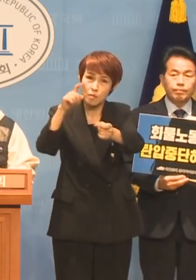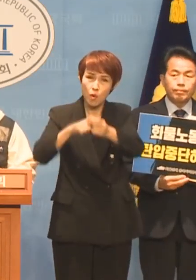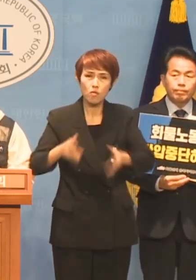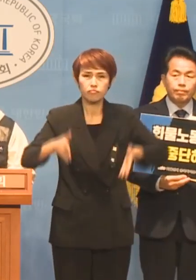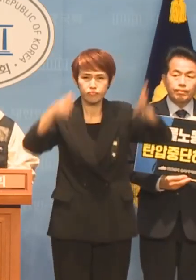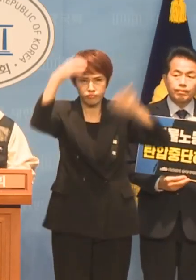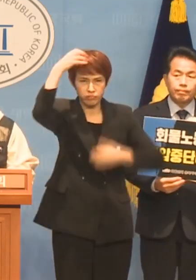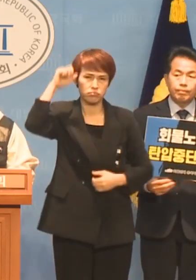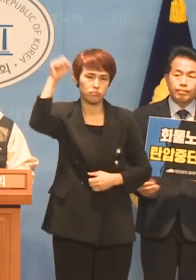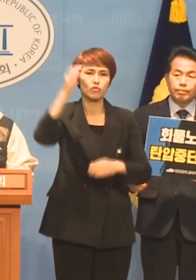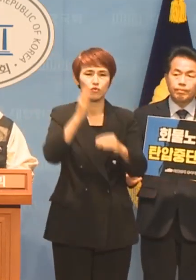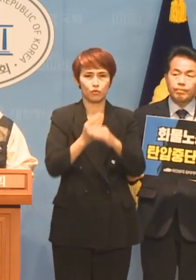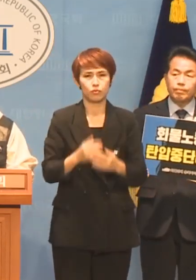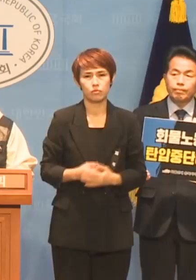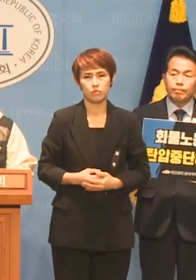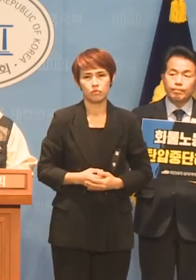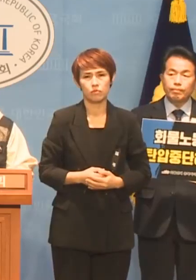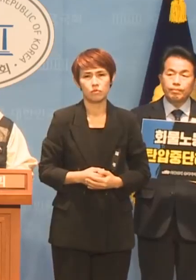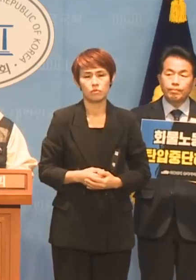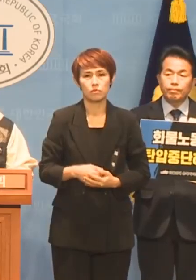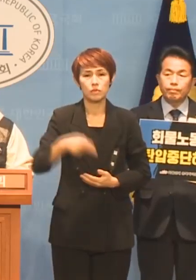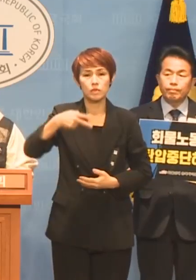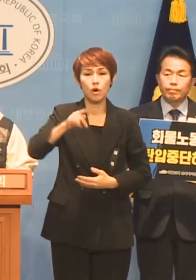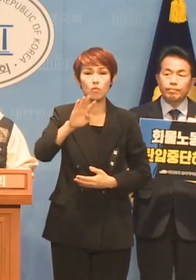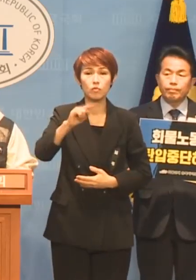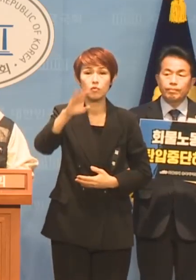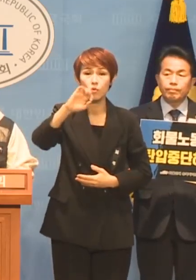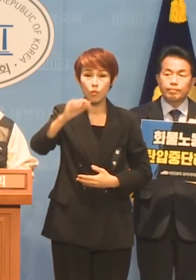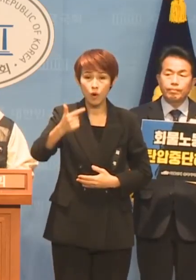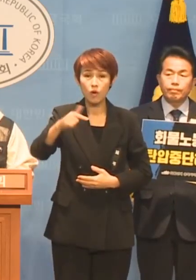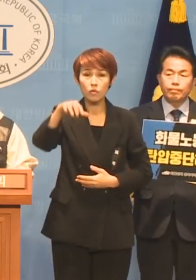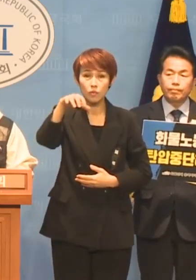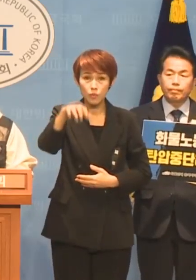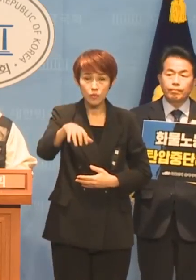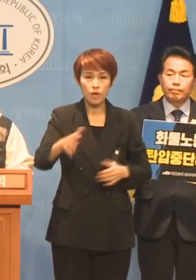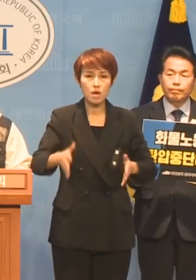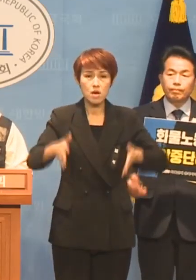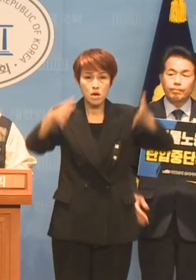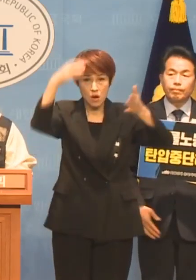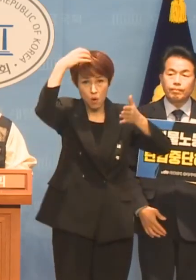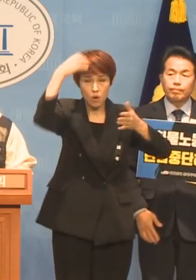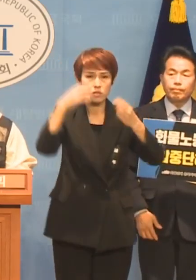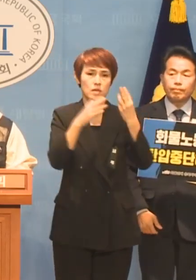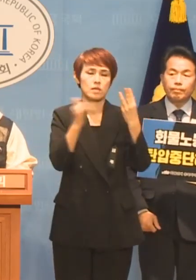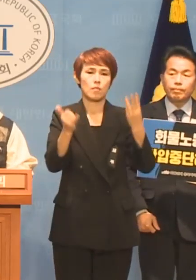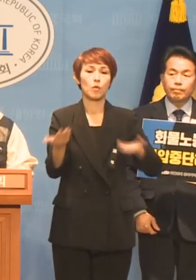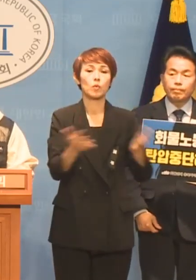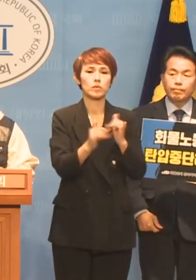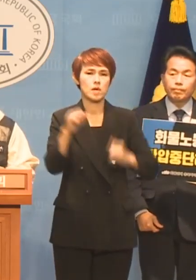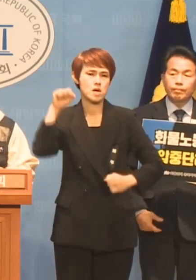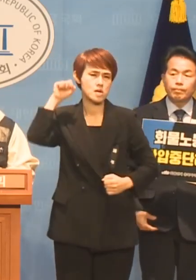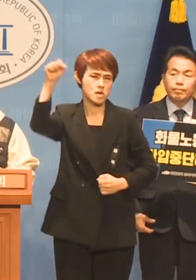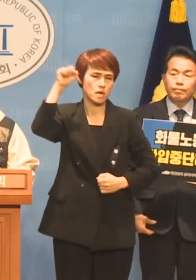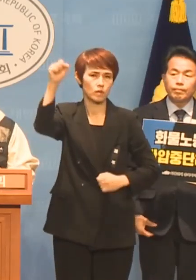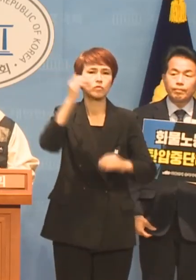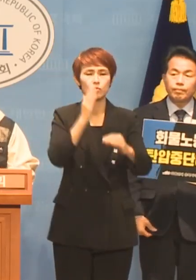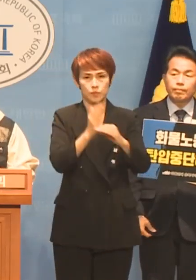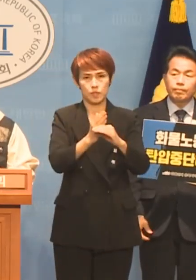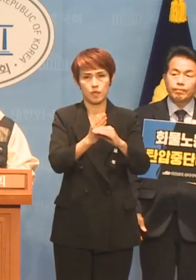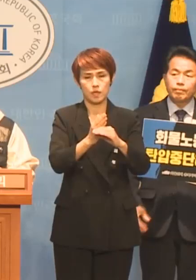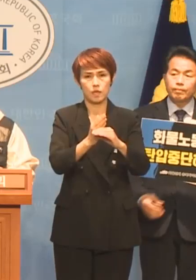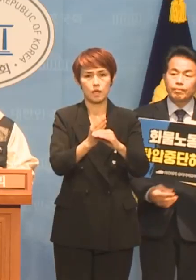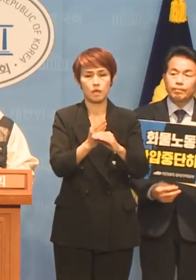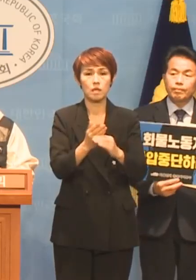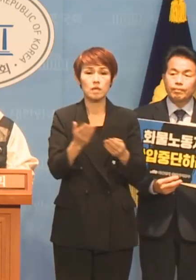현재 서브원의 오창 메가 허브에는 3명의 화물 노동자들이 고공농성을 진행하고 있습니다. 해당